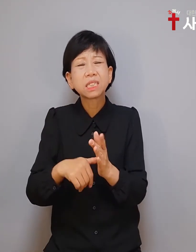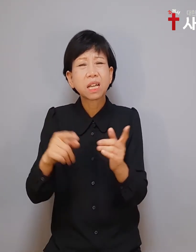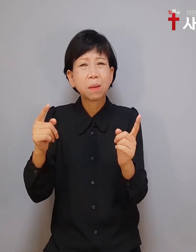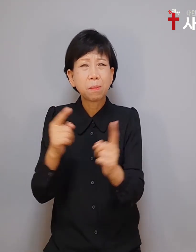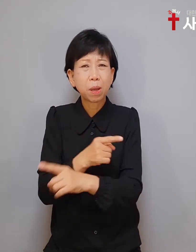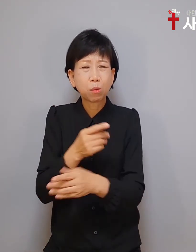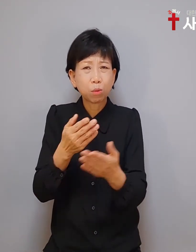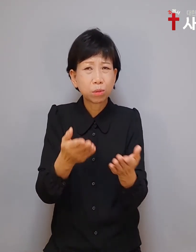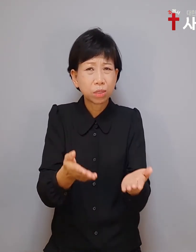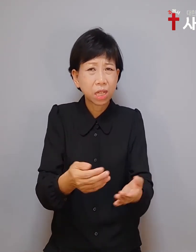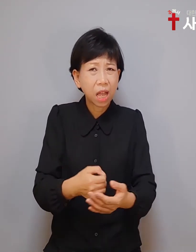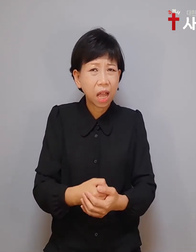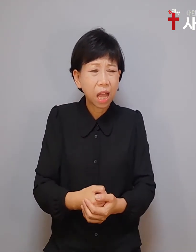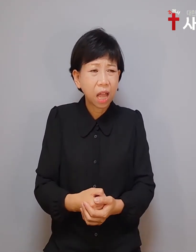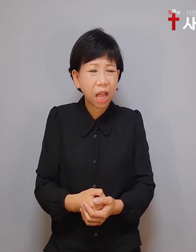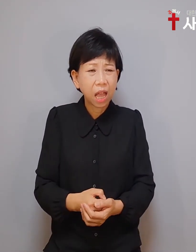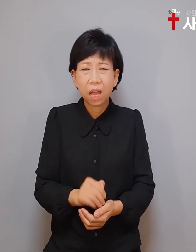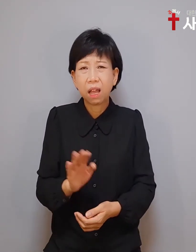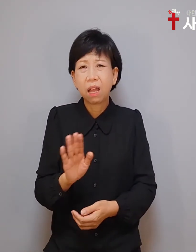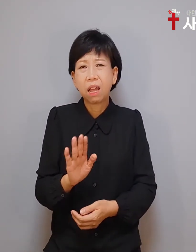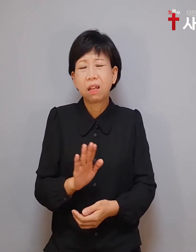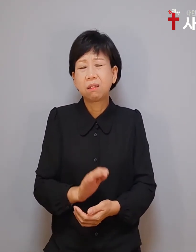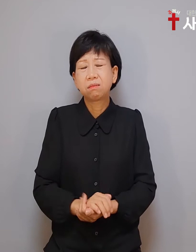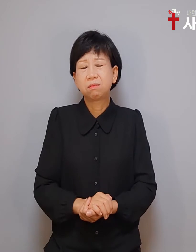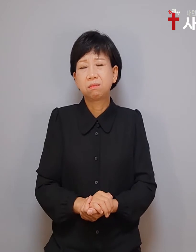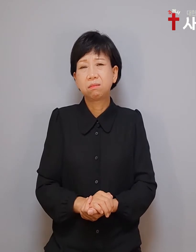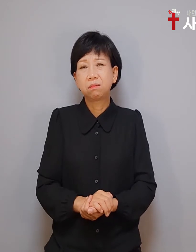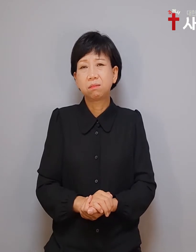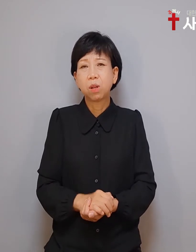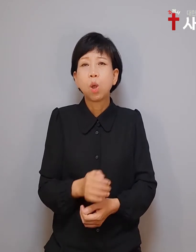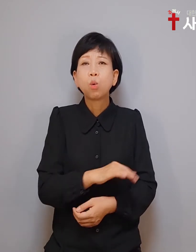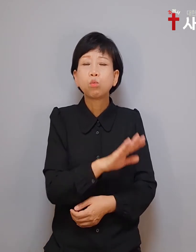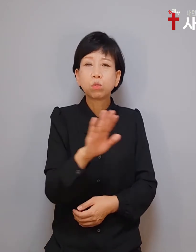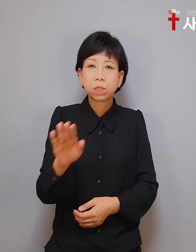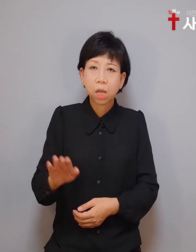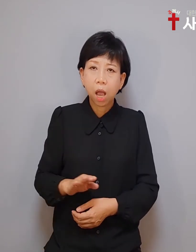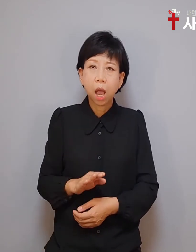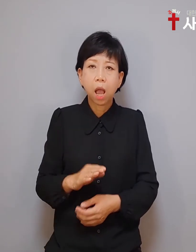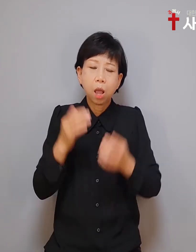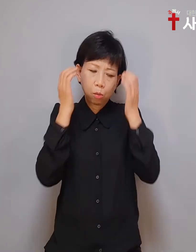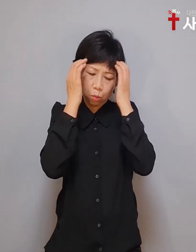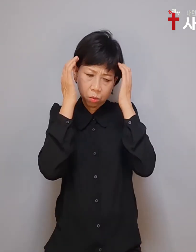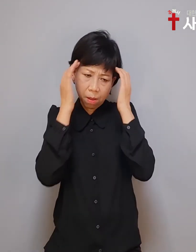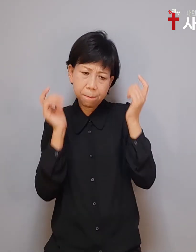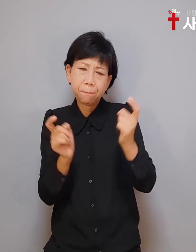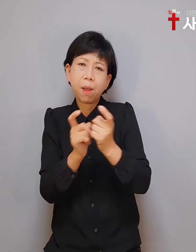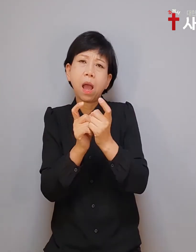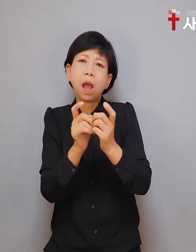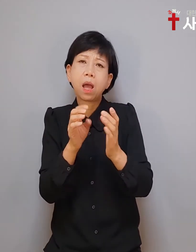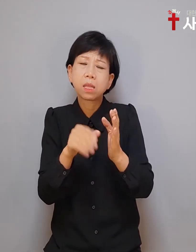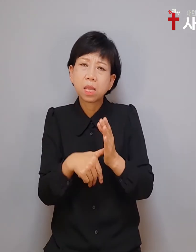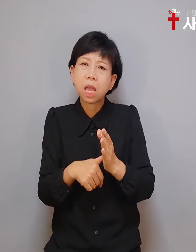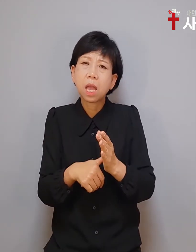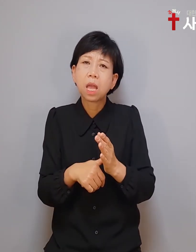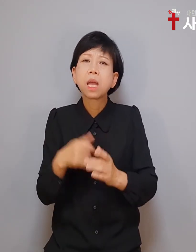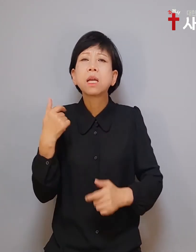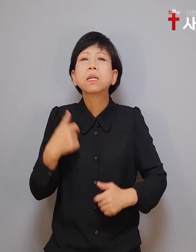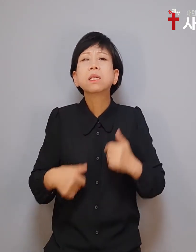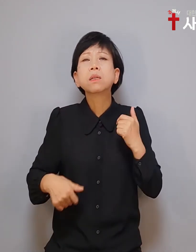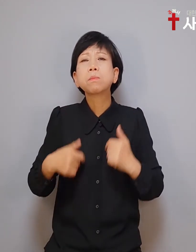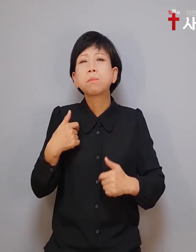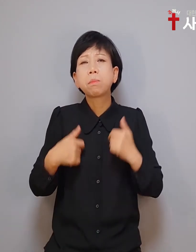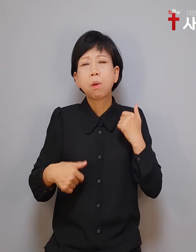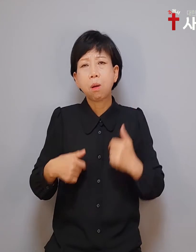여러 가지 시험을 만났지만 기쁘게 여길 수 있는 이유가 있습니다. 우리 2절을 읽었는데 야고보서 1장 3절과